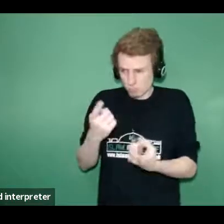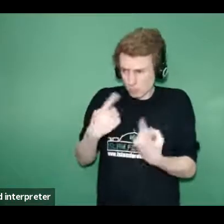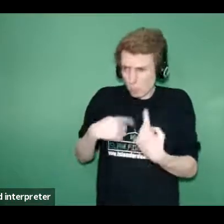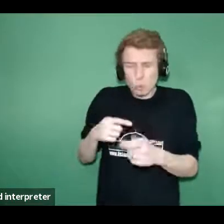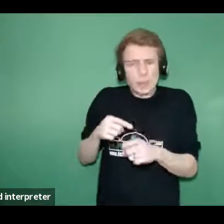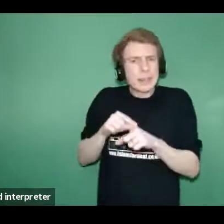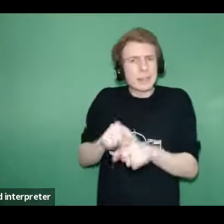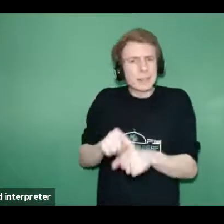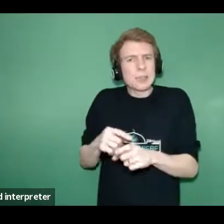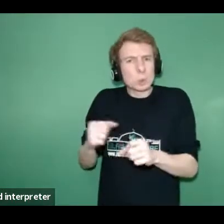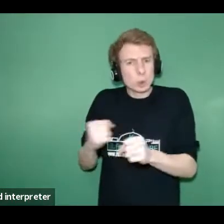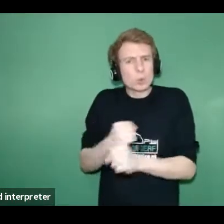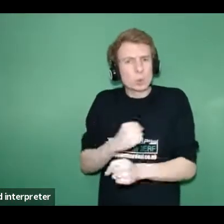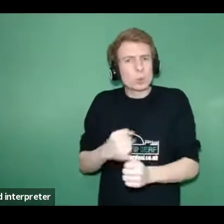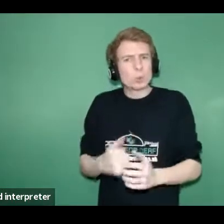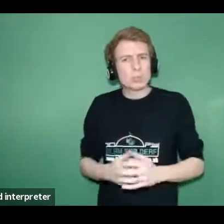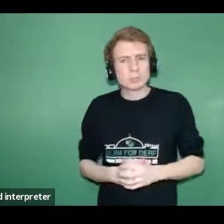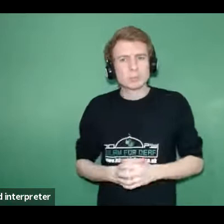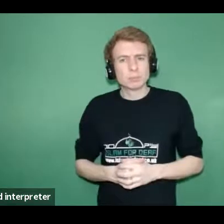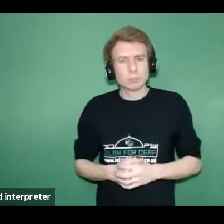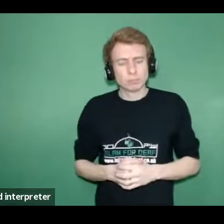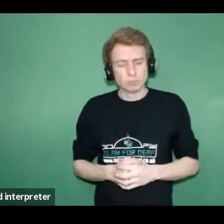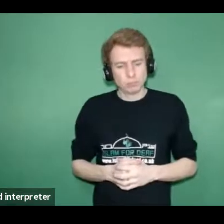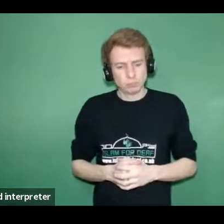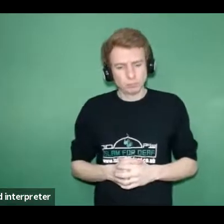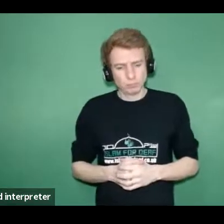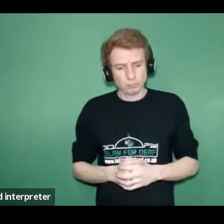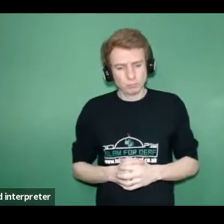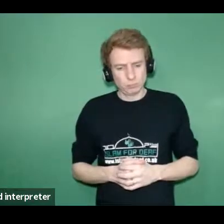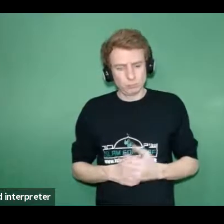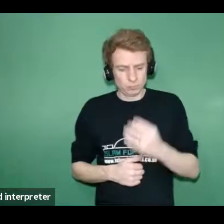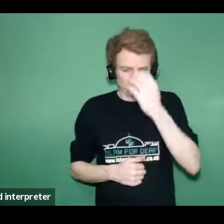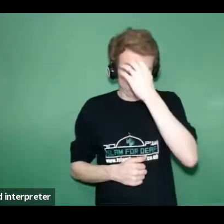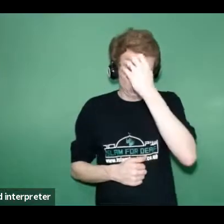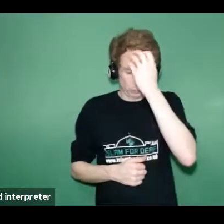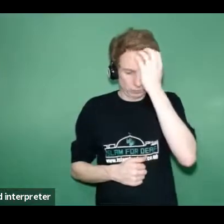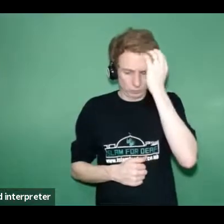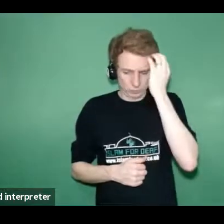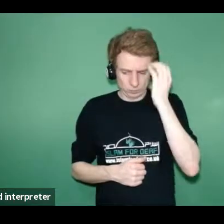قال ليس ذلك ولكن الاستحياء من الله